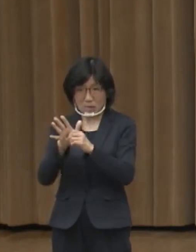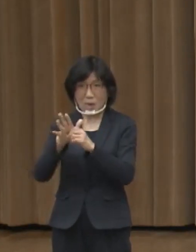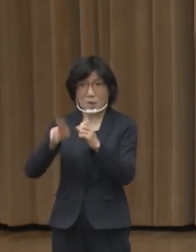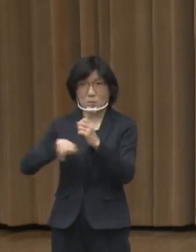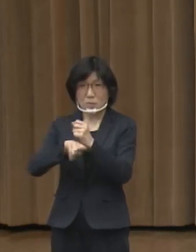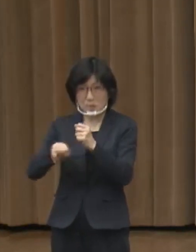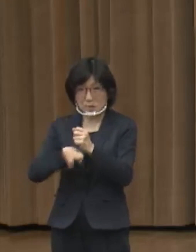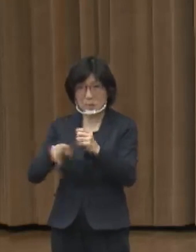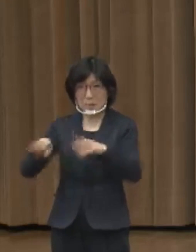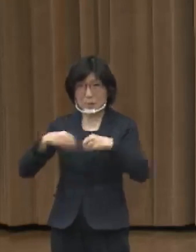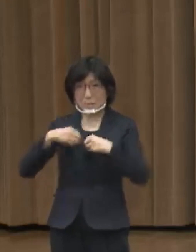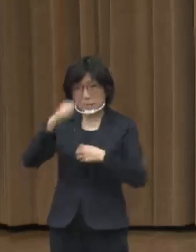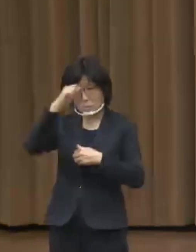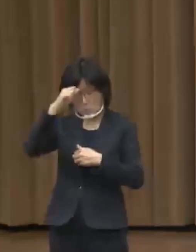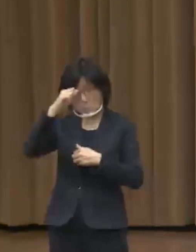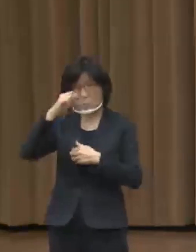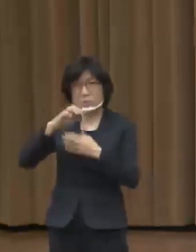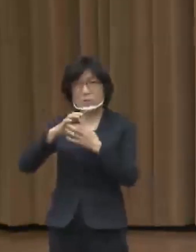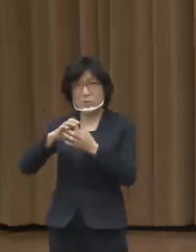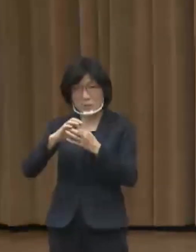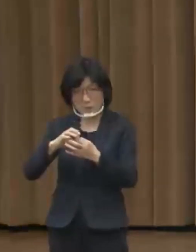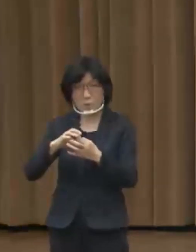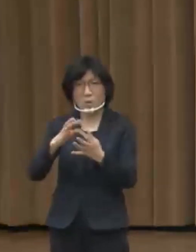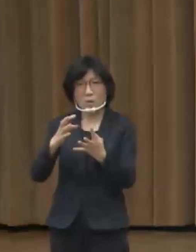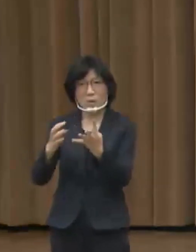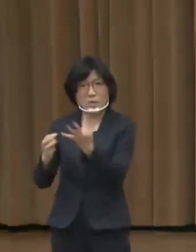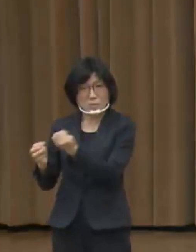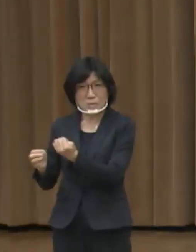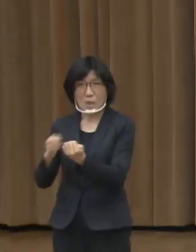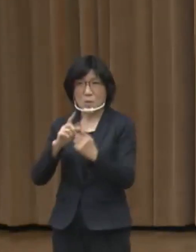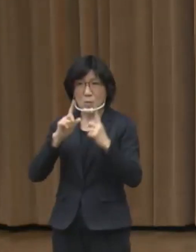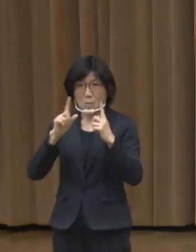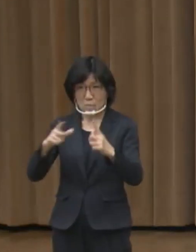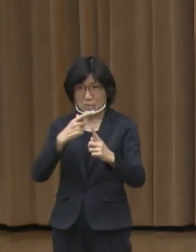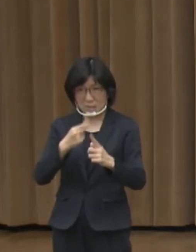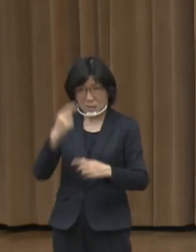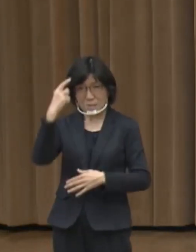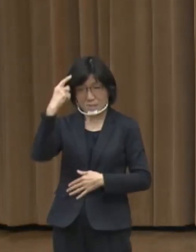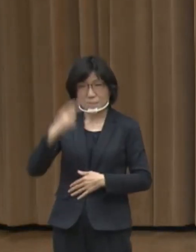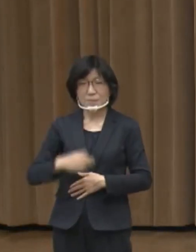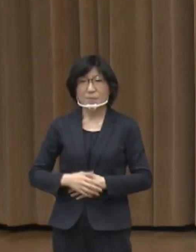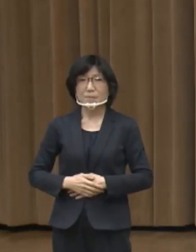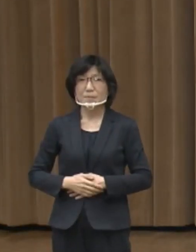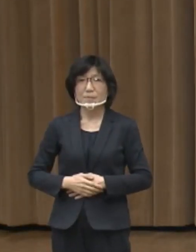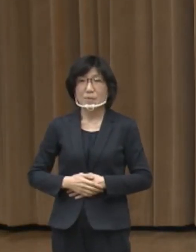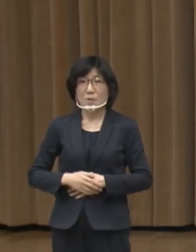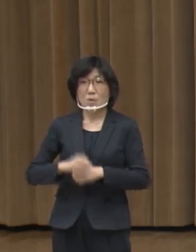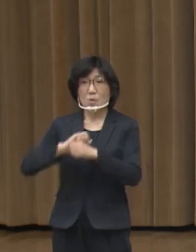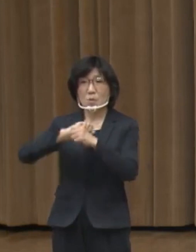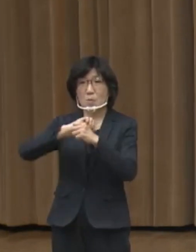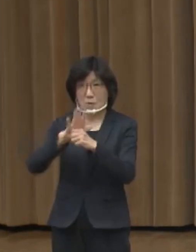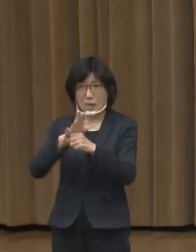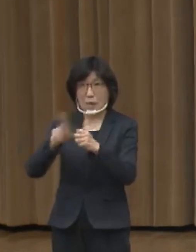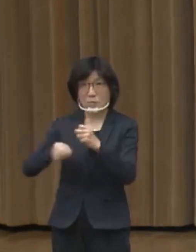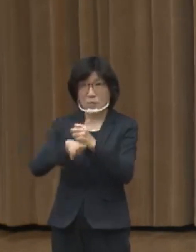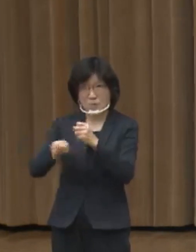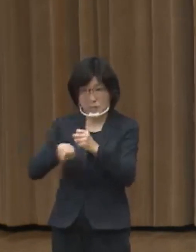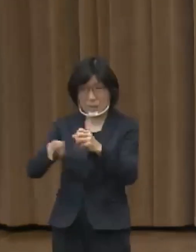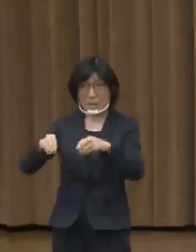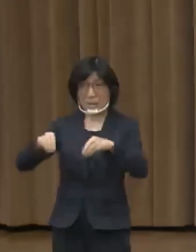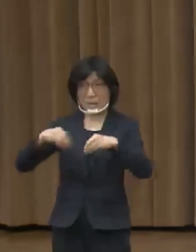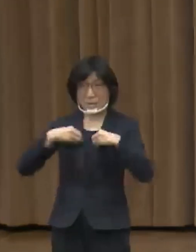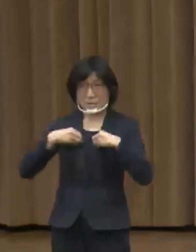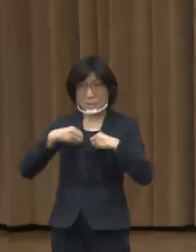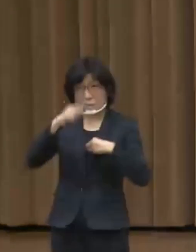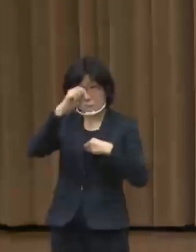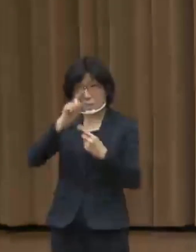対策を含め私の方から何点かご報告をさせていただきます。まずは新型コロナウイルス感染症対策の